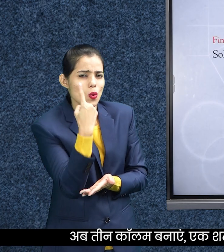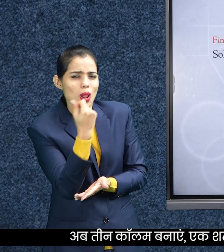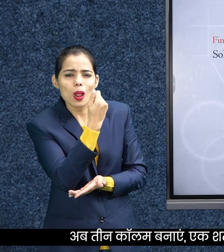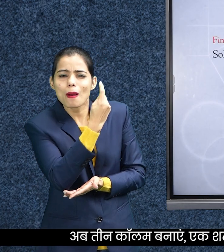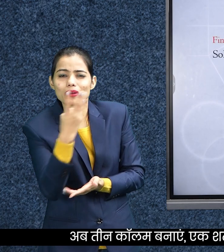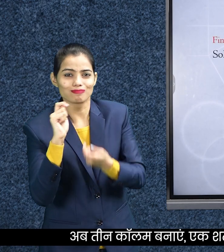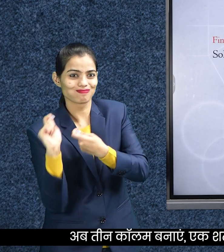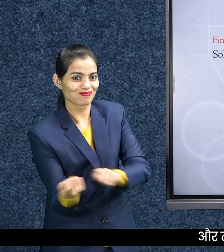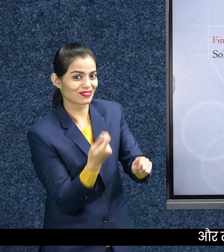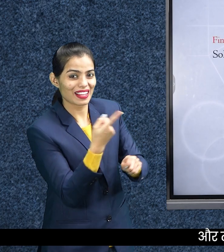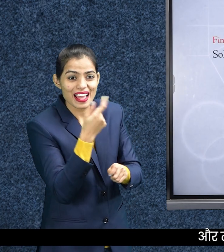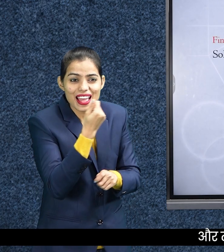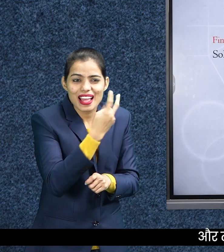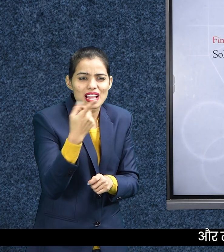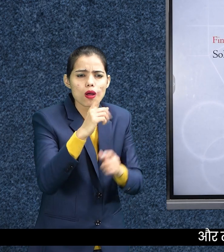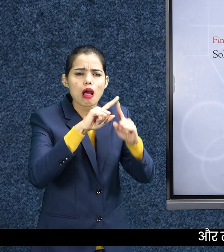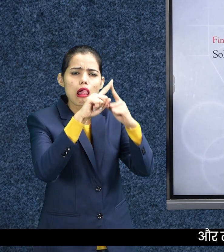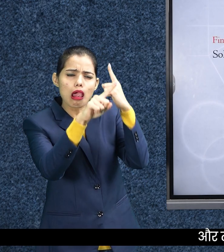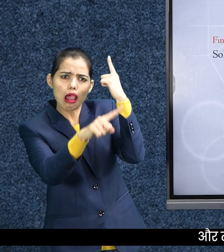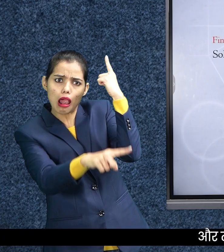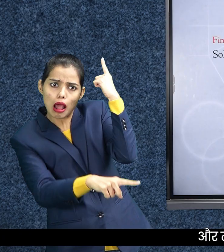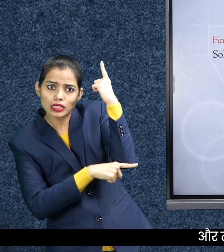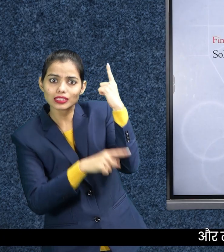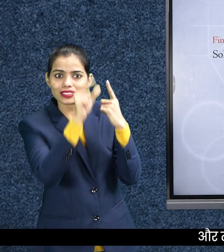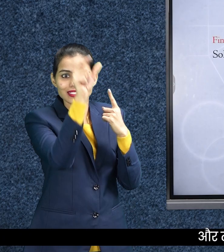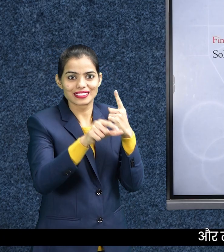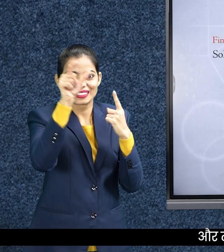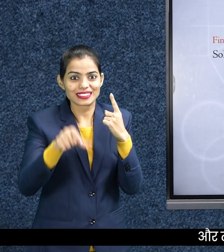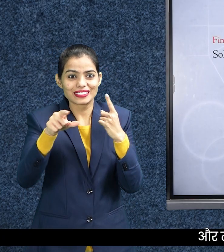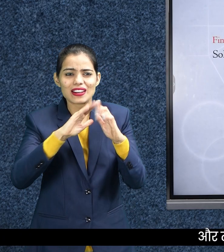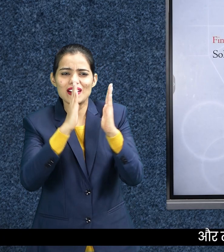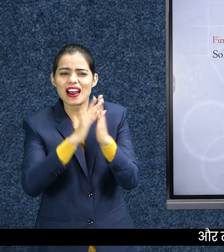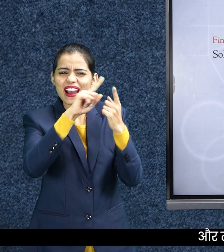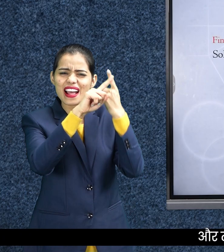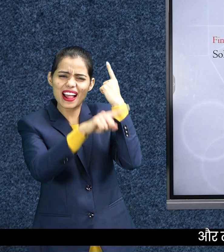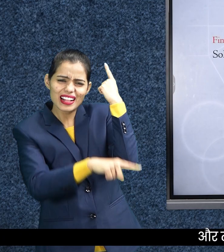संख्या के लिए और तीसरा सहसंकेत आवृत्ति के लिए।